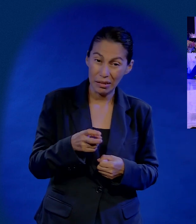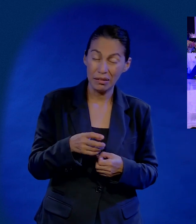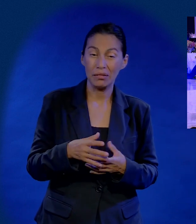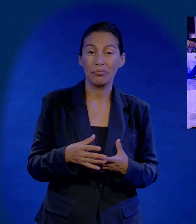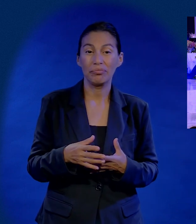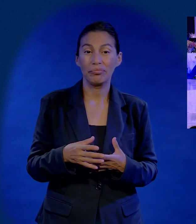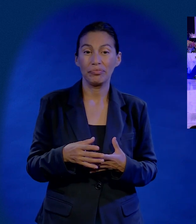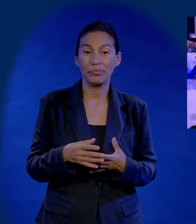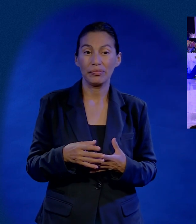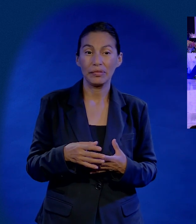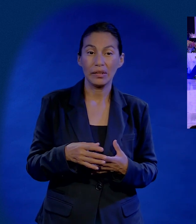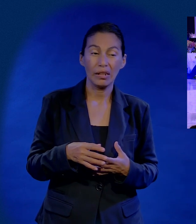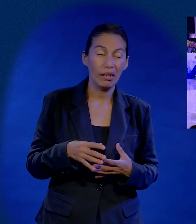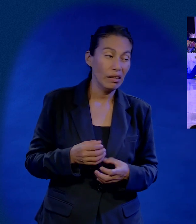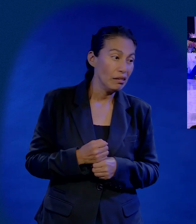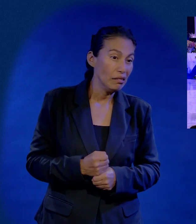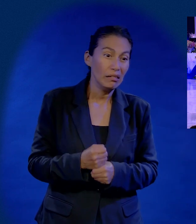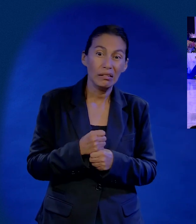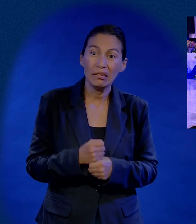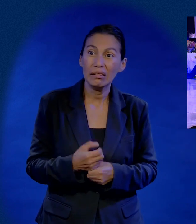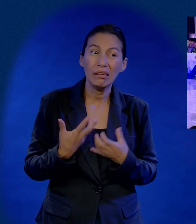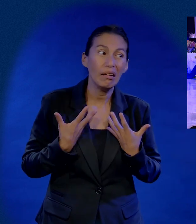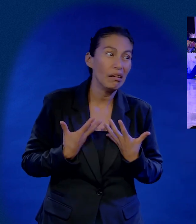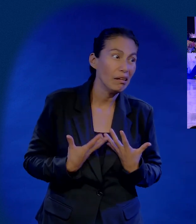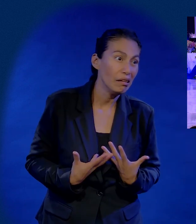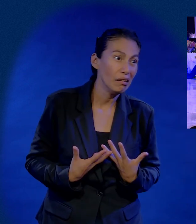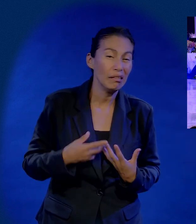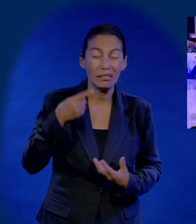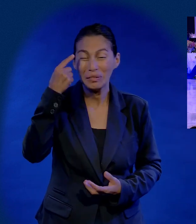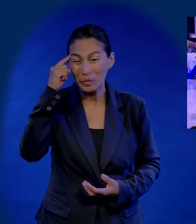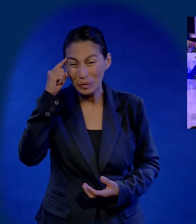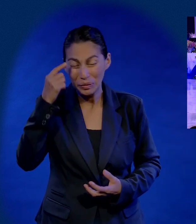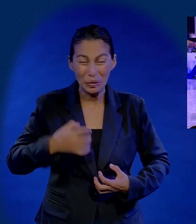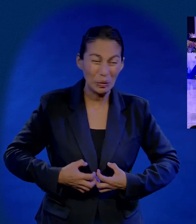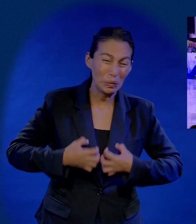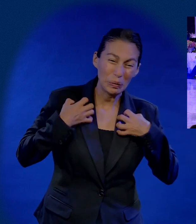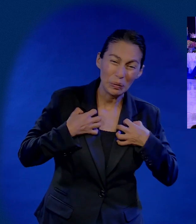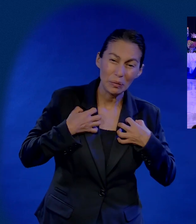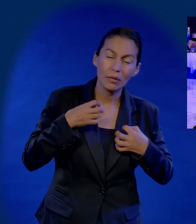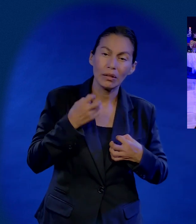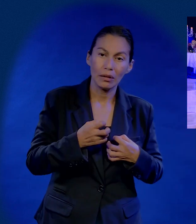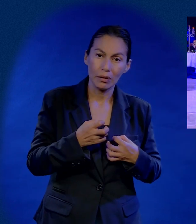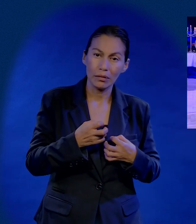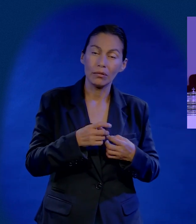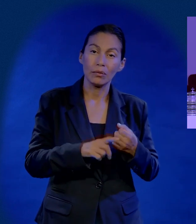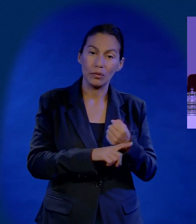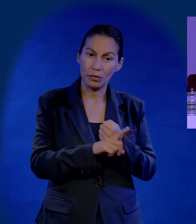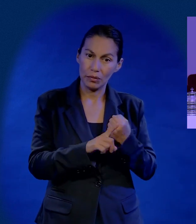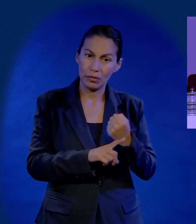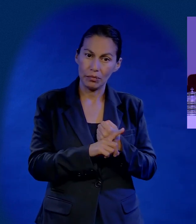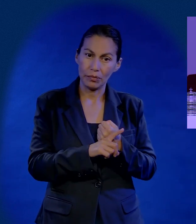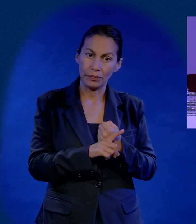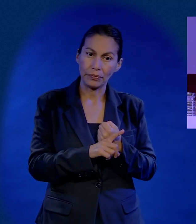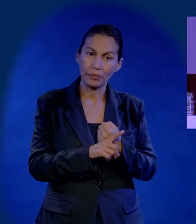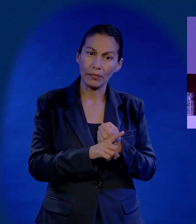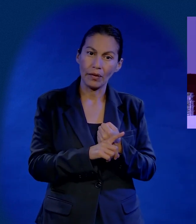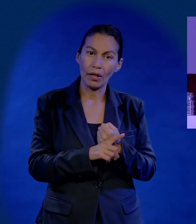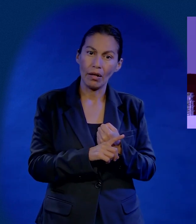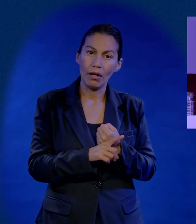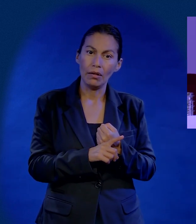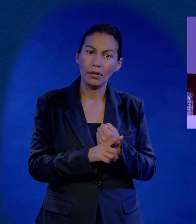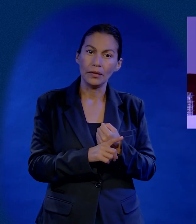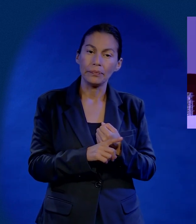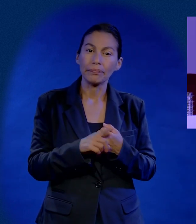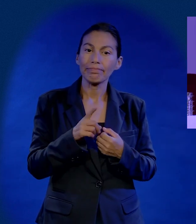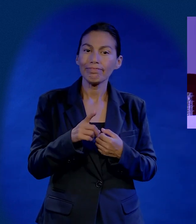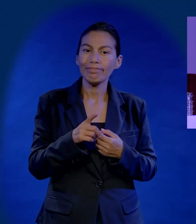el miedo que tienes, lo que tú estás arrastrando, tu frustración o tu rebeldía o tu coraje. Eso es lo que tienes que trabajar, no tanto dejar